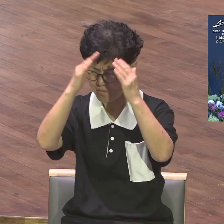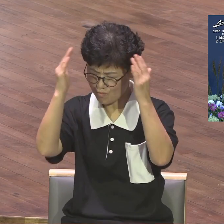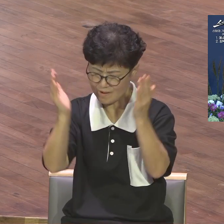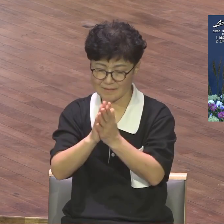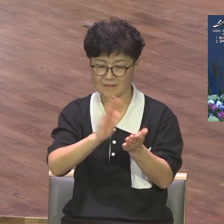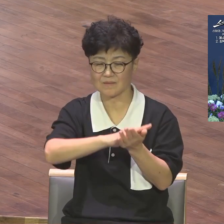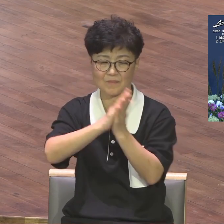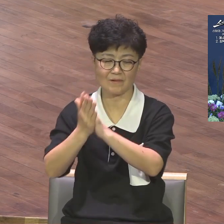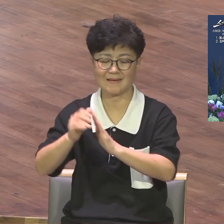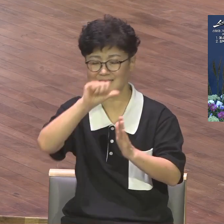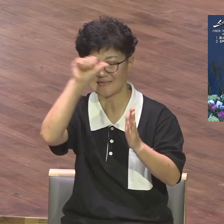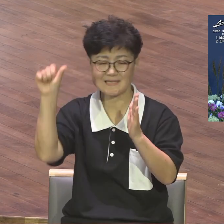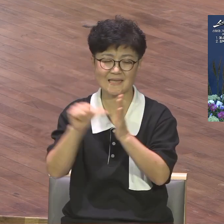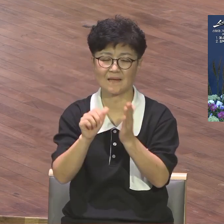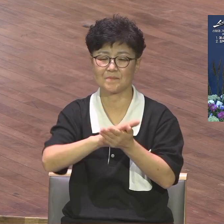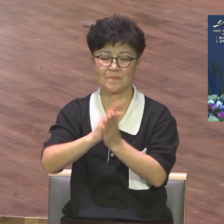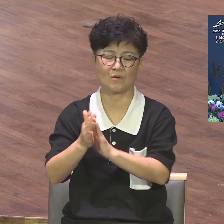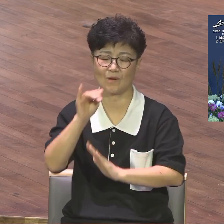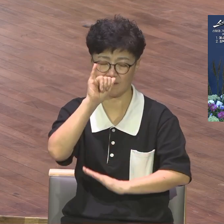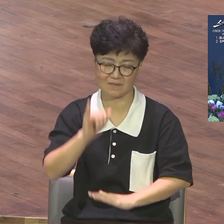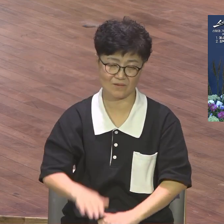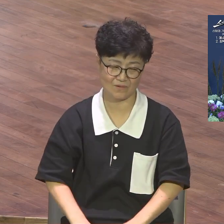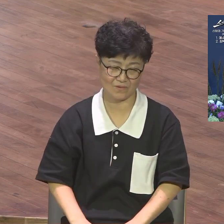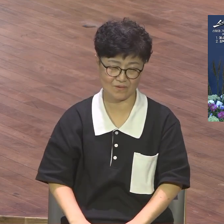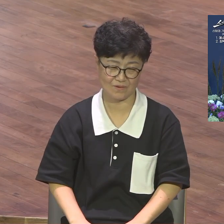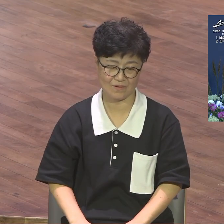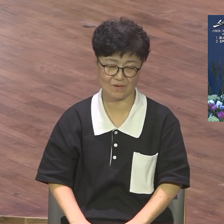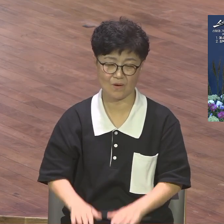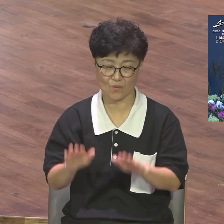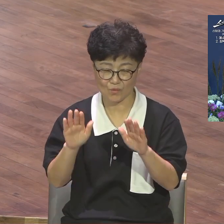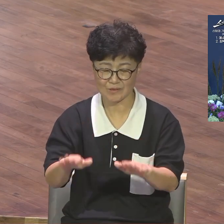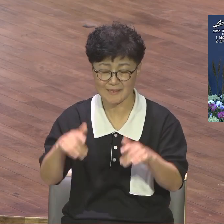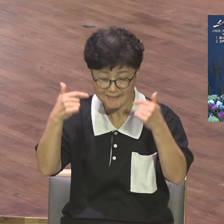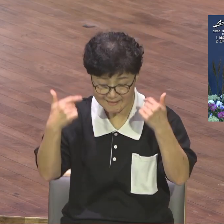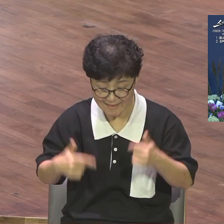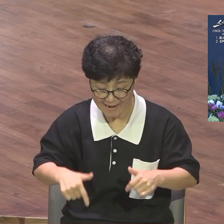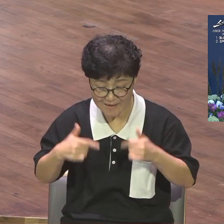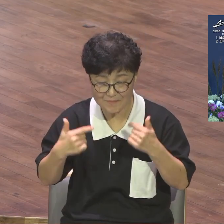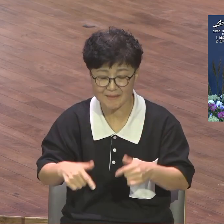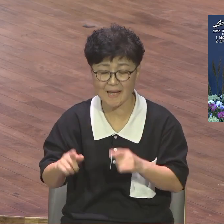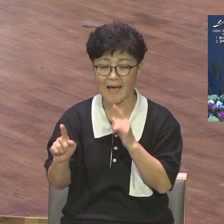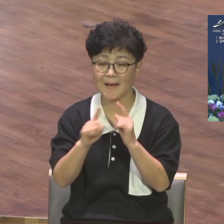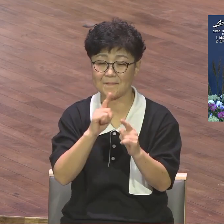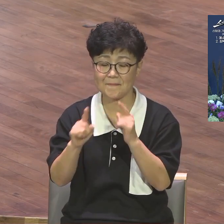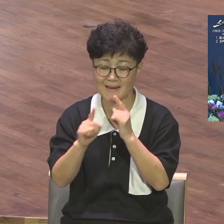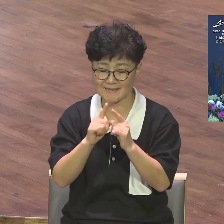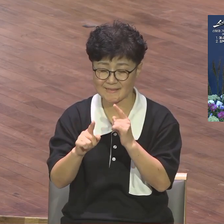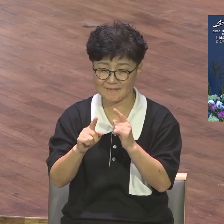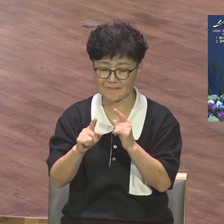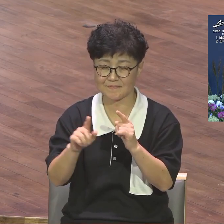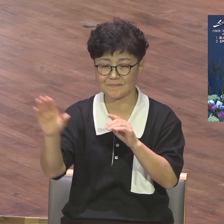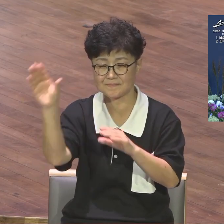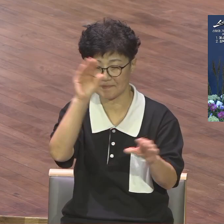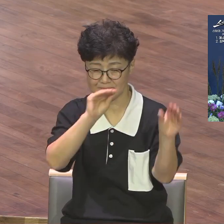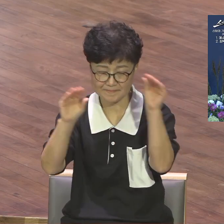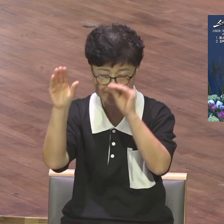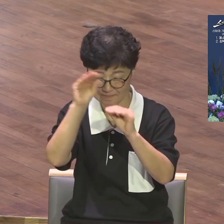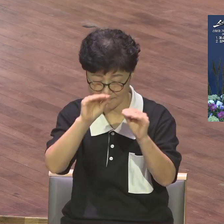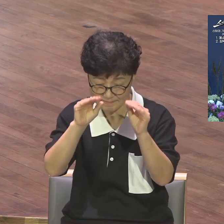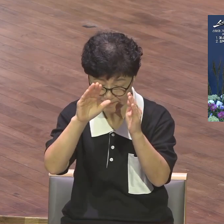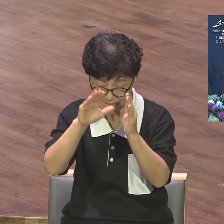것입니다. 여러분 역시 말씀 앞에 날마다 여러분들의 인생관, 경제관이 변화되시기를